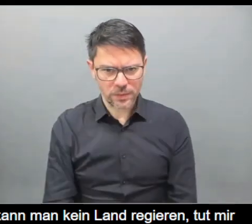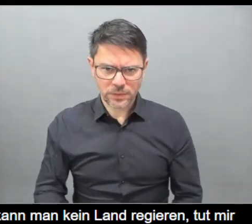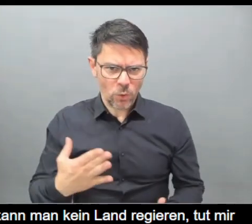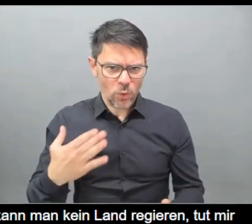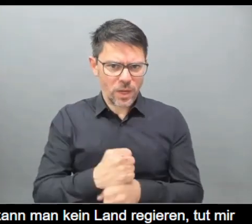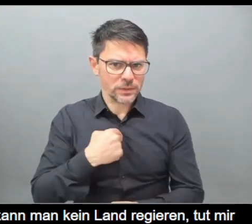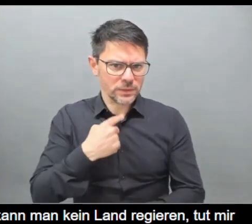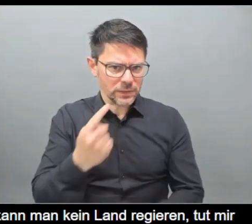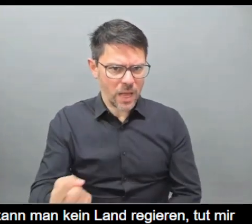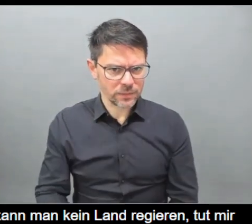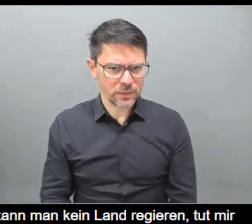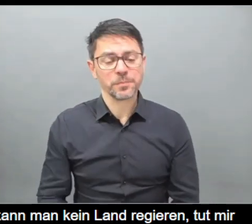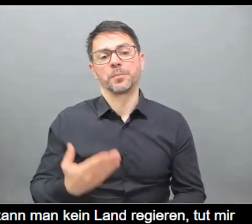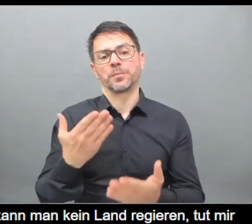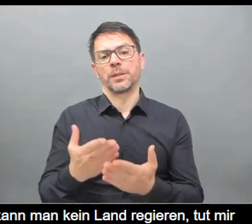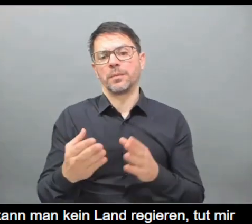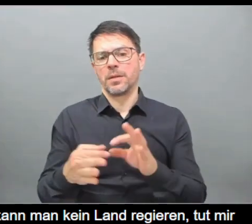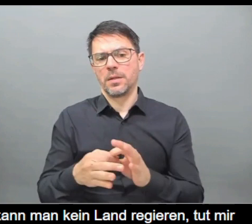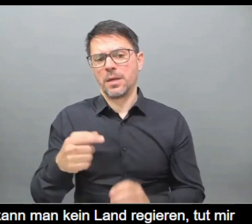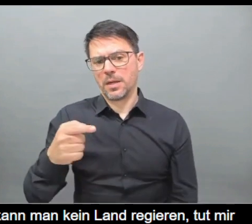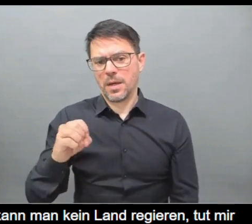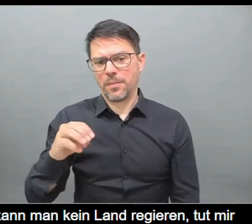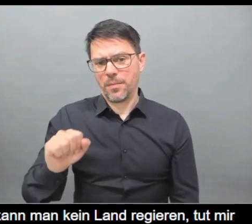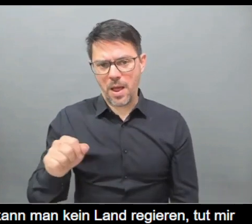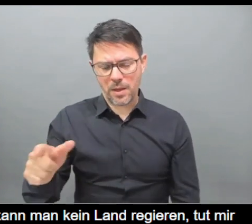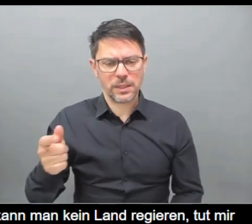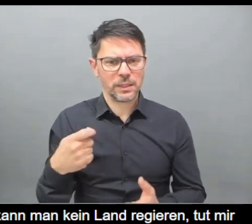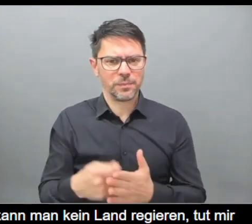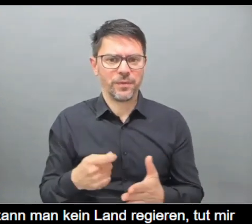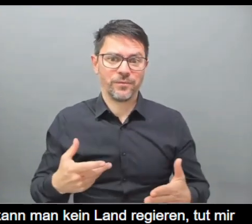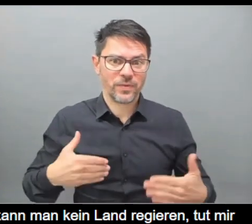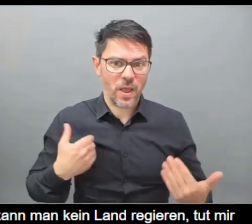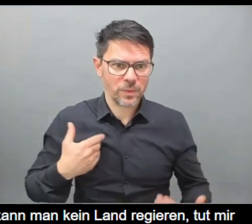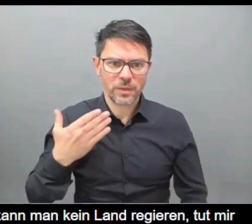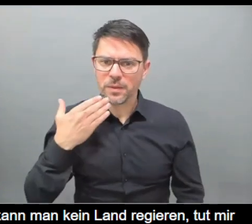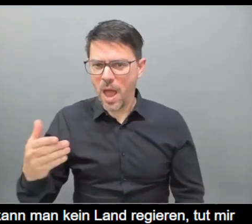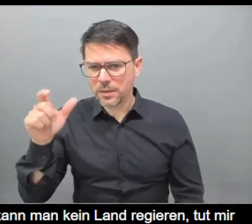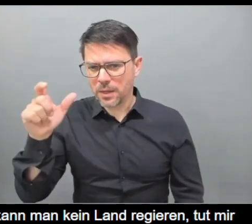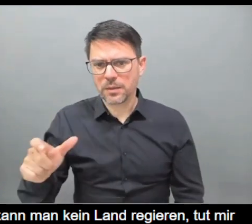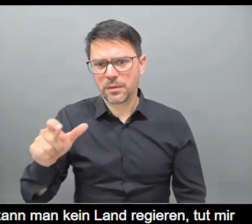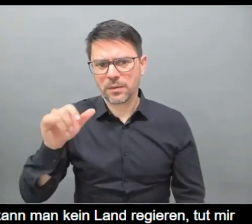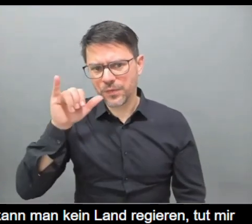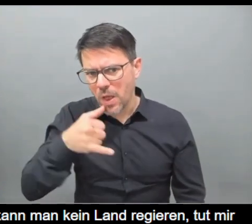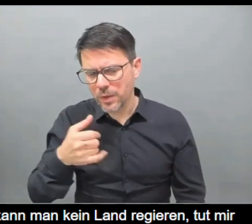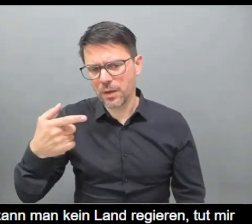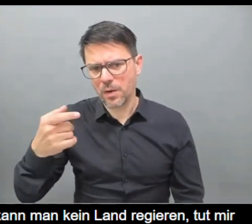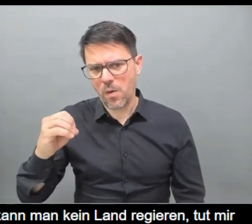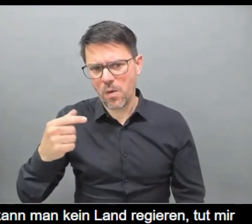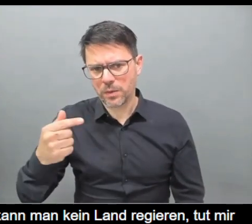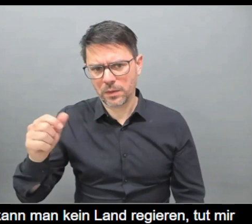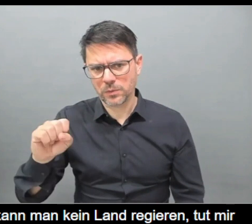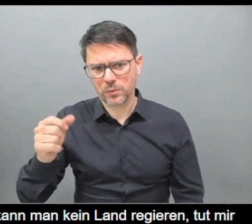wenn irgendwo Lieder gesungen wurden. Also in diesem Sinn, wenn es nicht kommerzieller Art ist, dann geht das